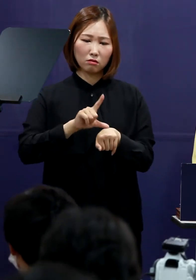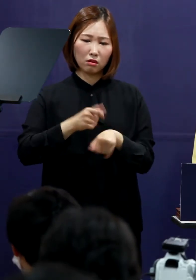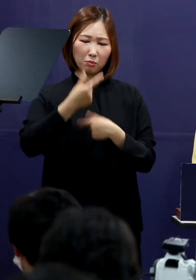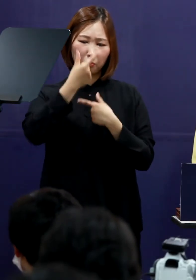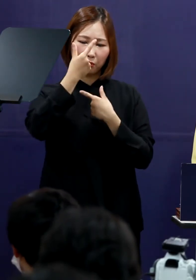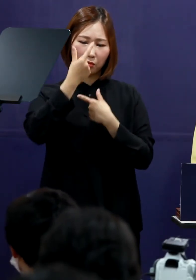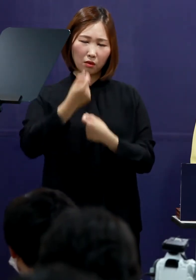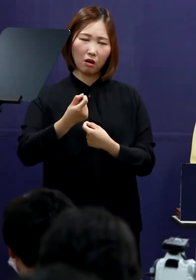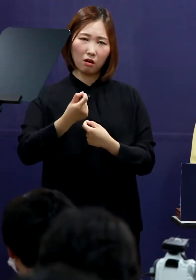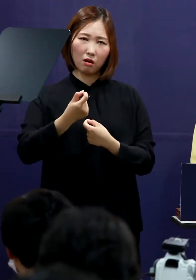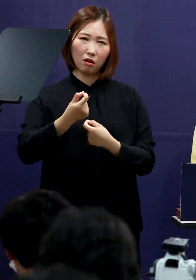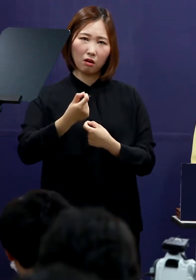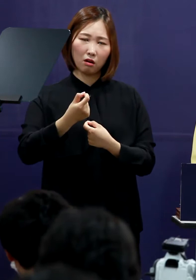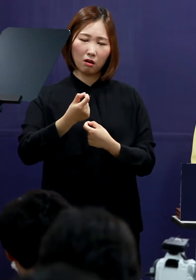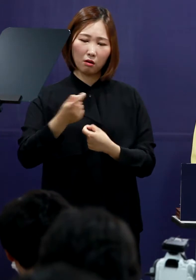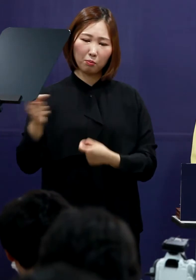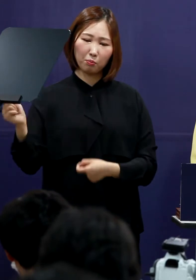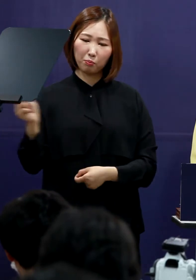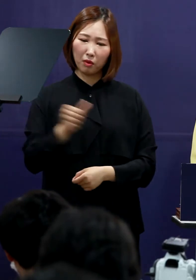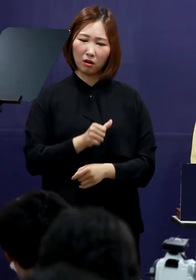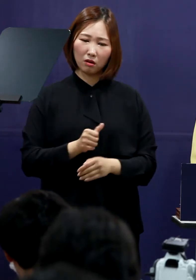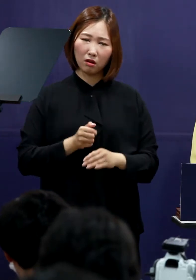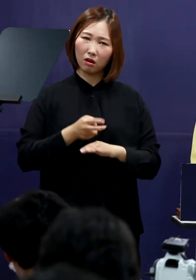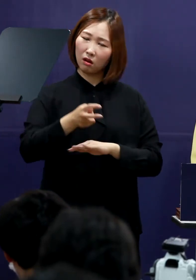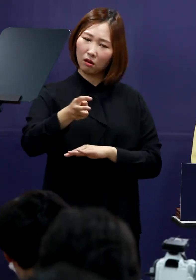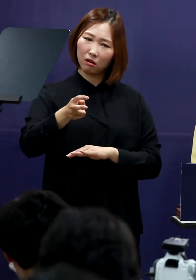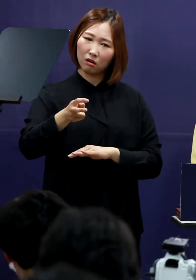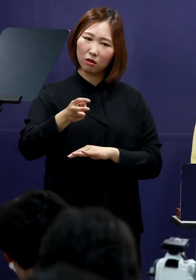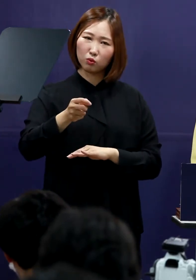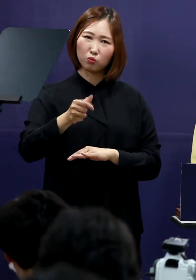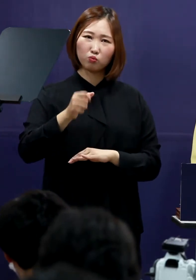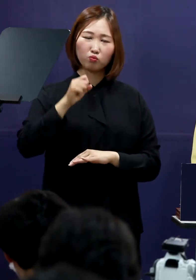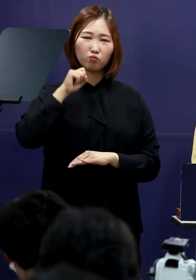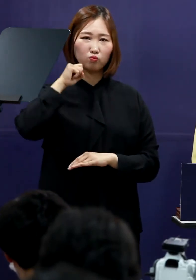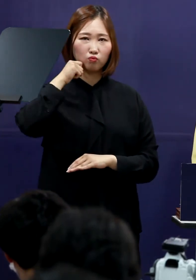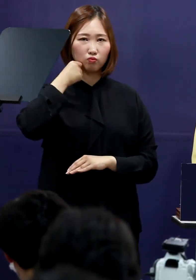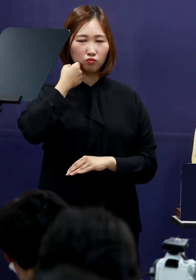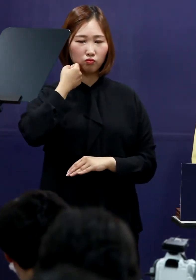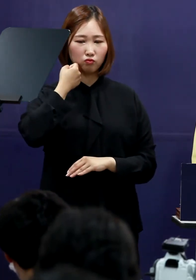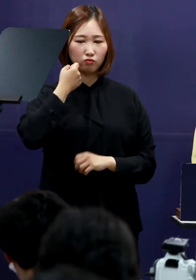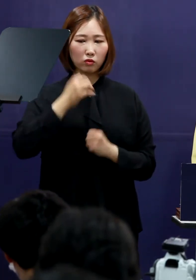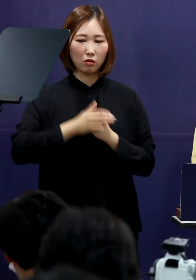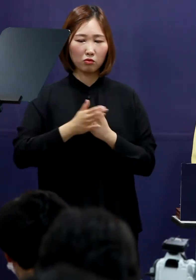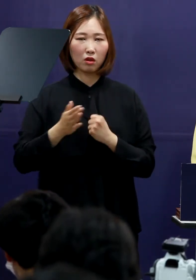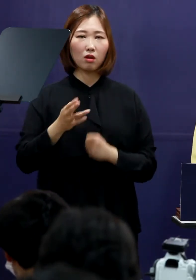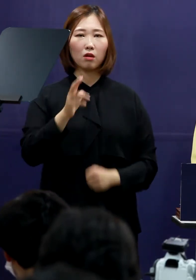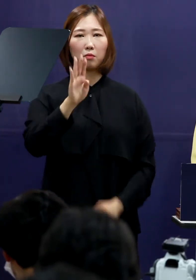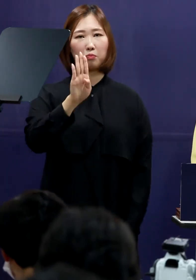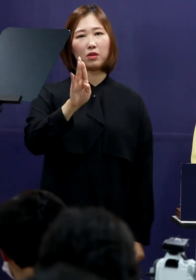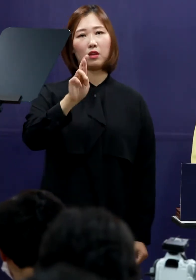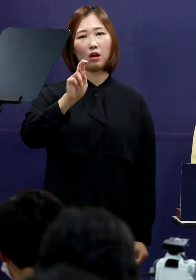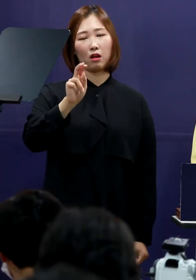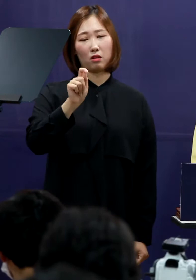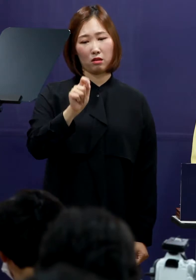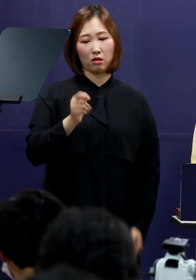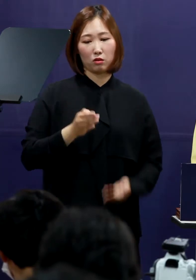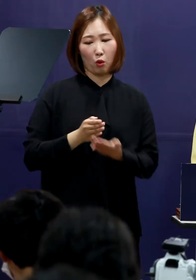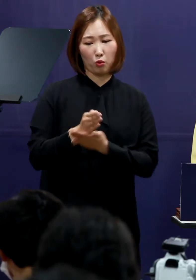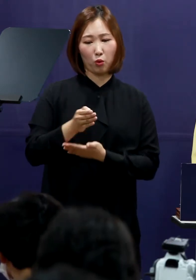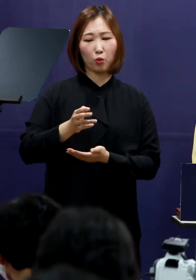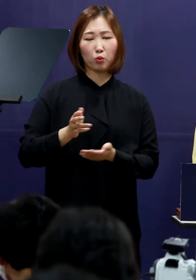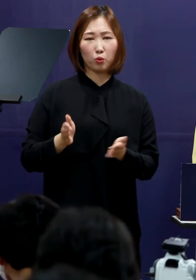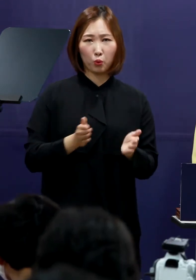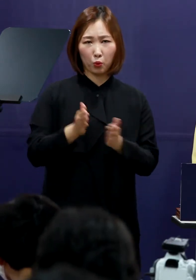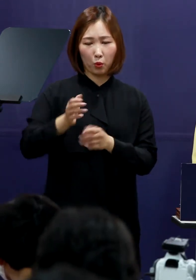확보하거나 이렇게 하기가 어려워져서 BRT 도로를 만든 의의가 훼손되기 때문에